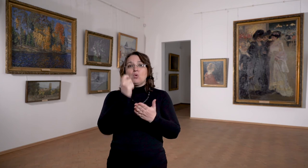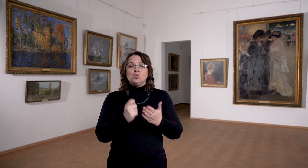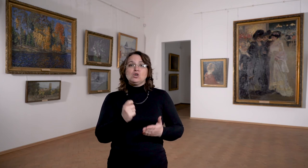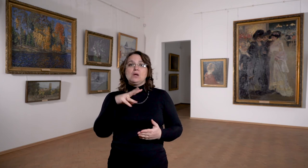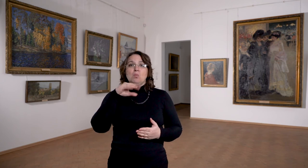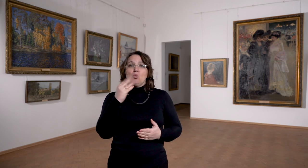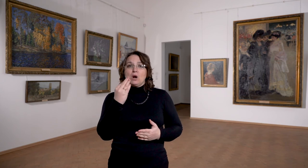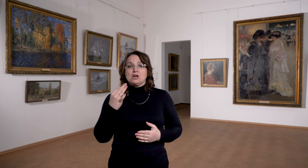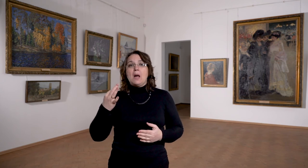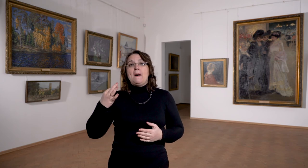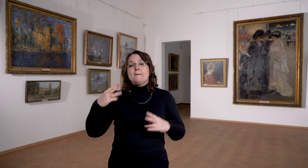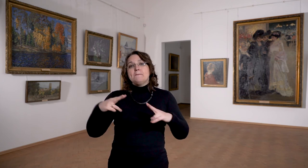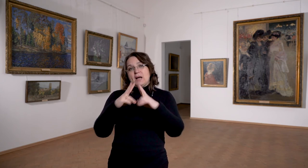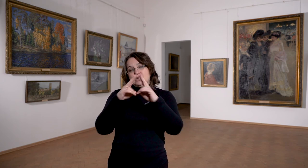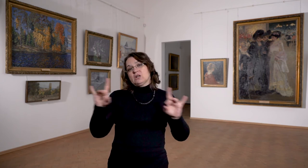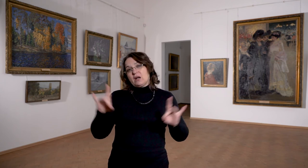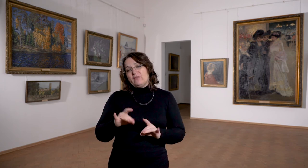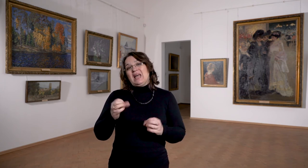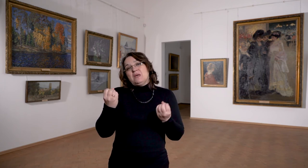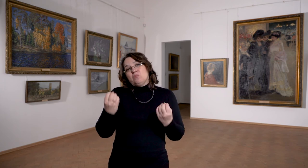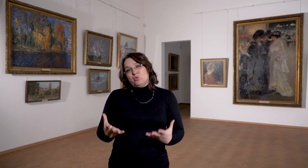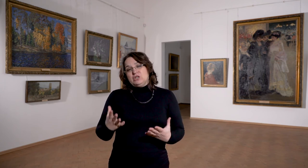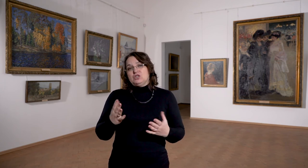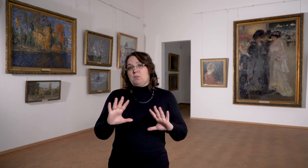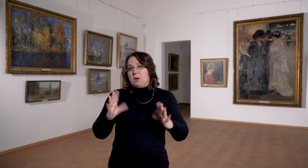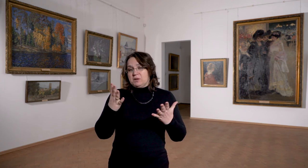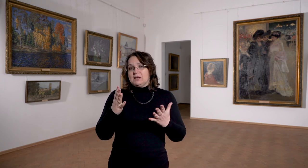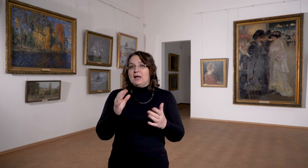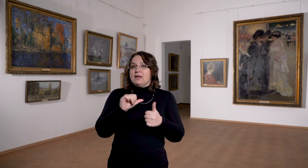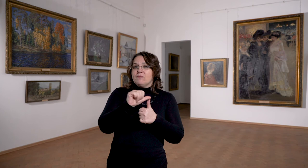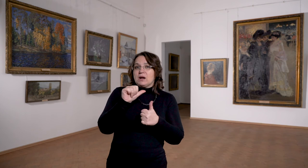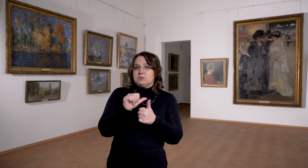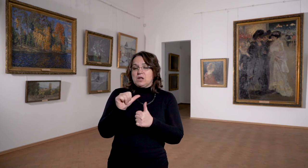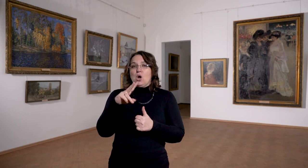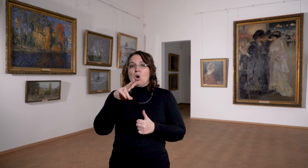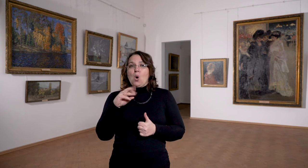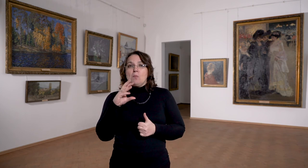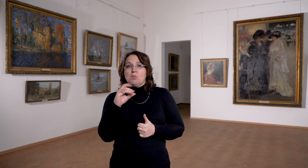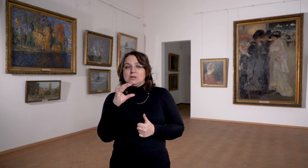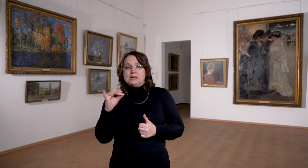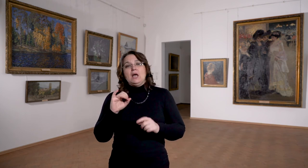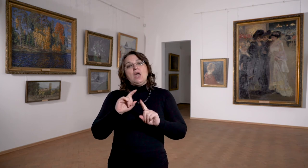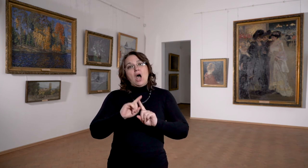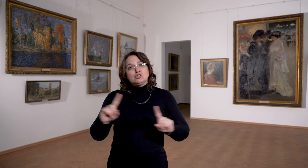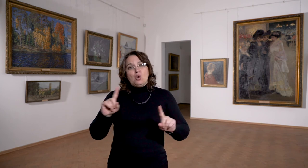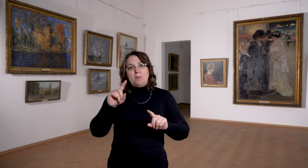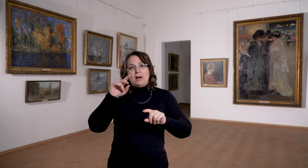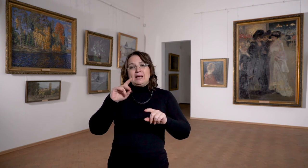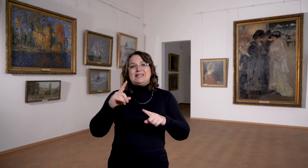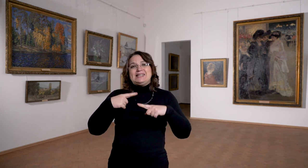композиции, и особая техника мазка, который хорошо моделирует форму. Но самое главное – это то зыбкое впечатление,